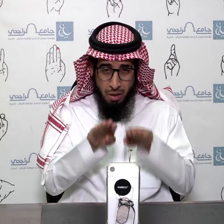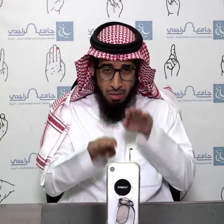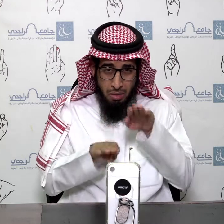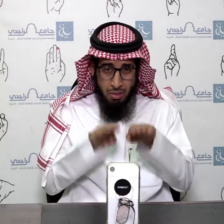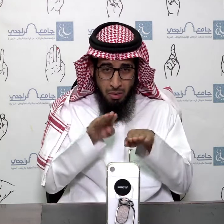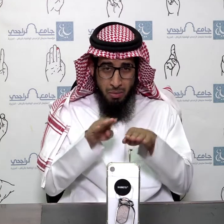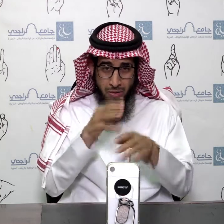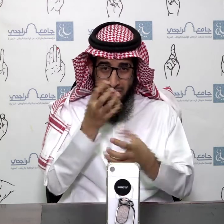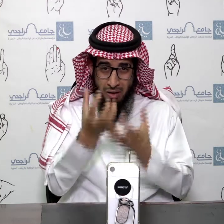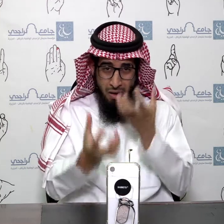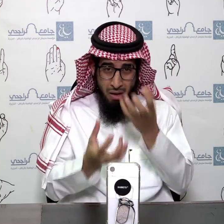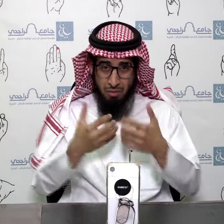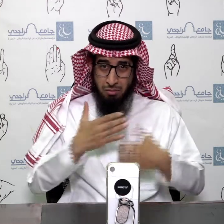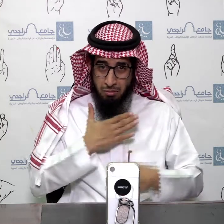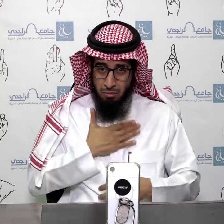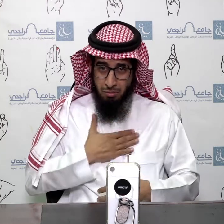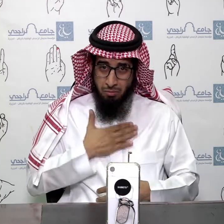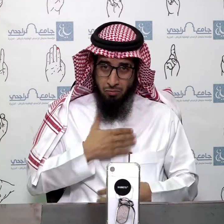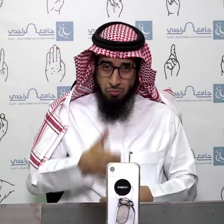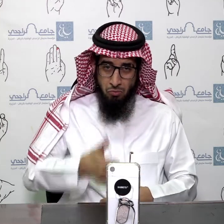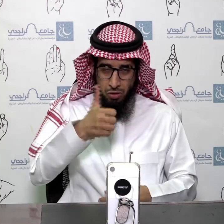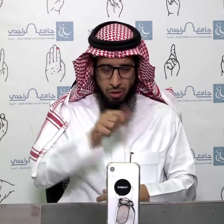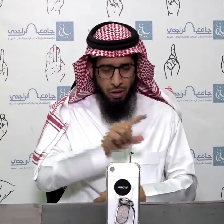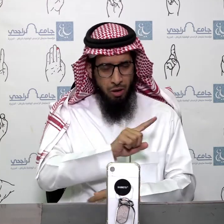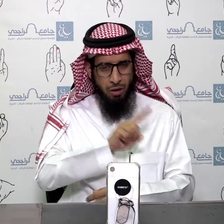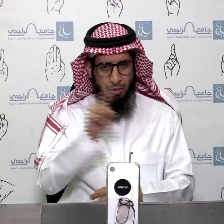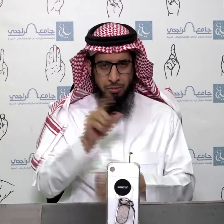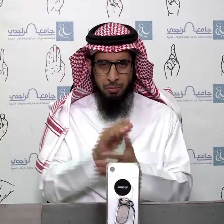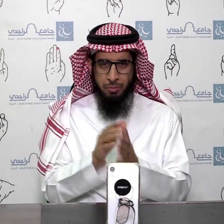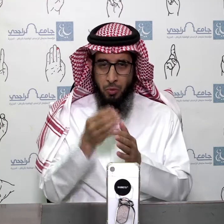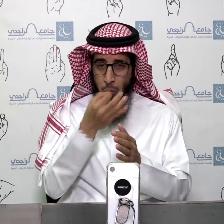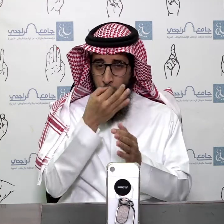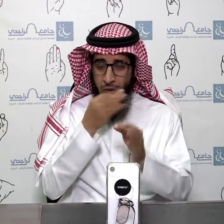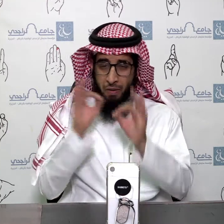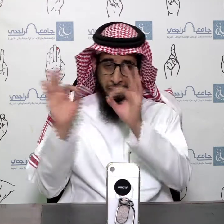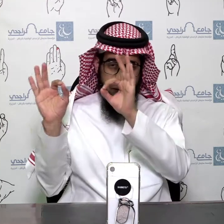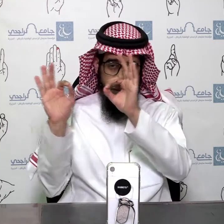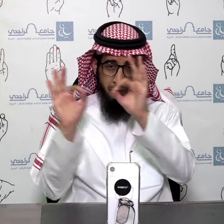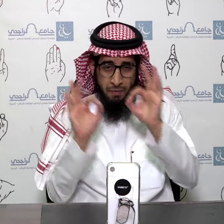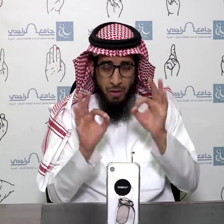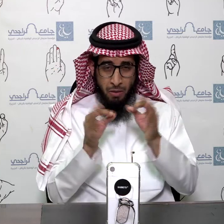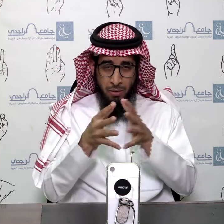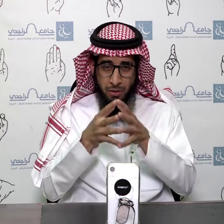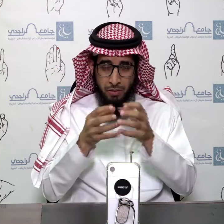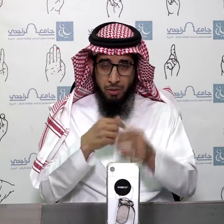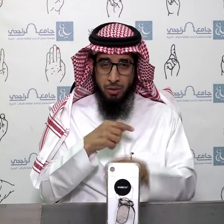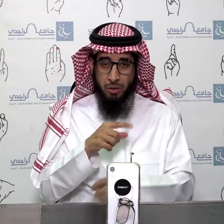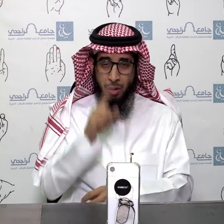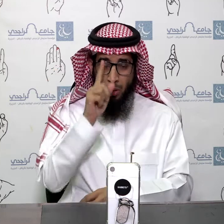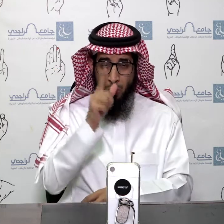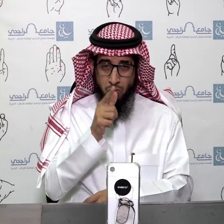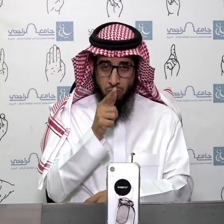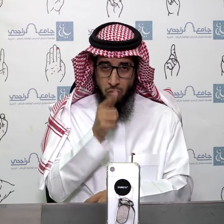تقوى. يا أيها الذين آمنوا اتقوا الله ولتنظر نفس ما قدمت